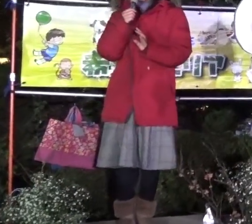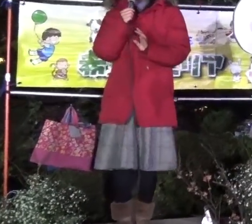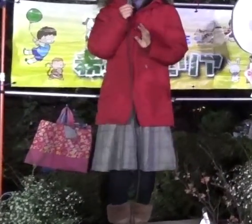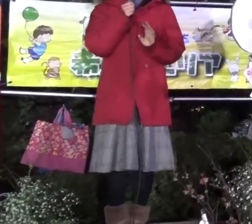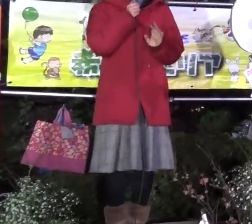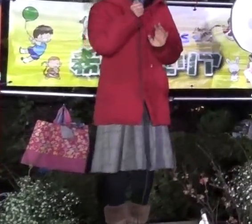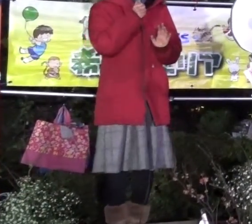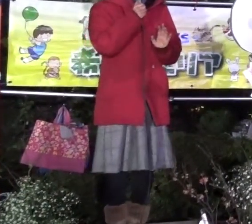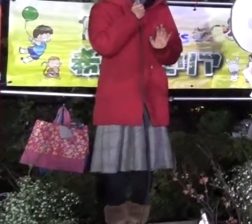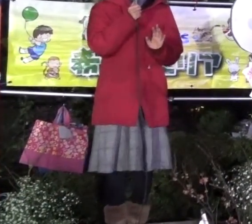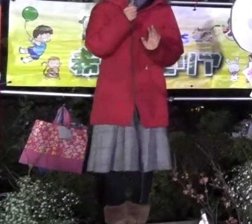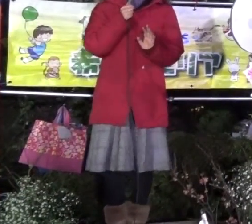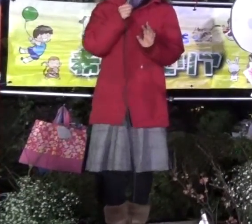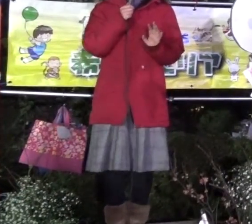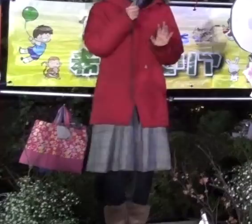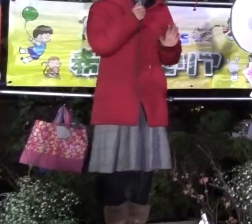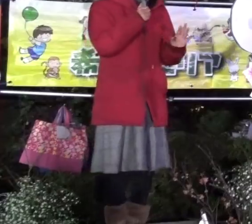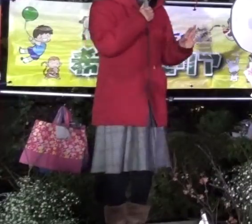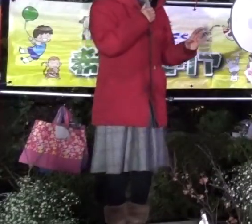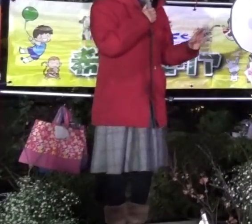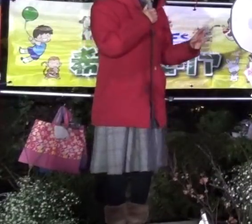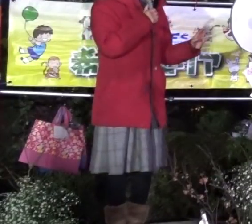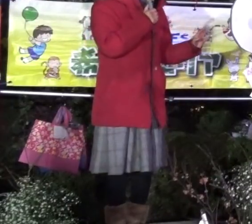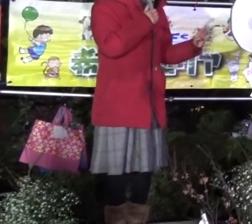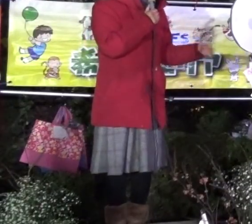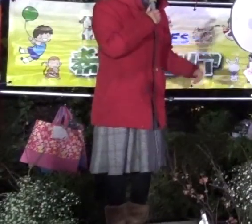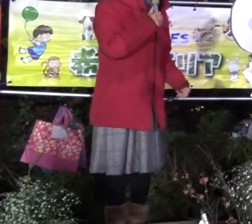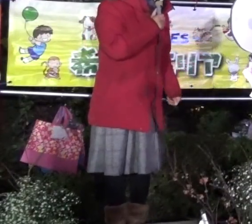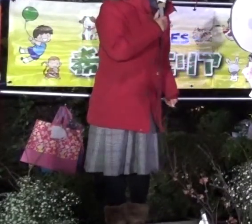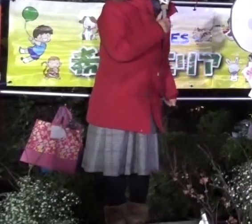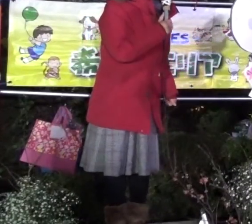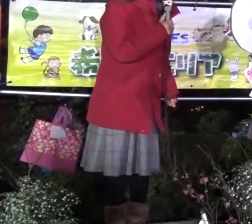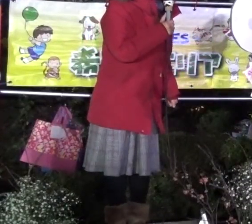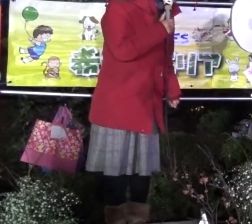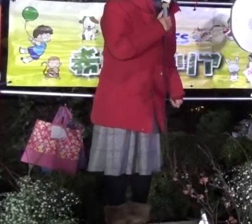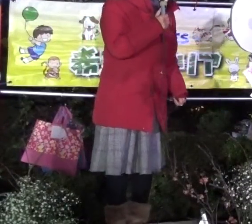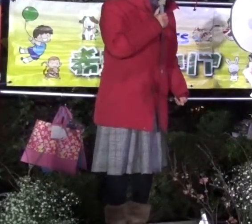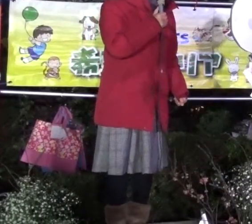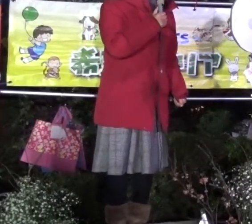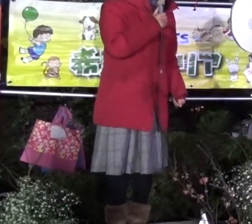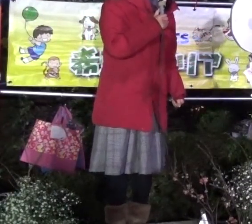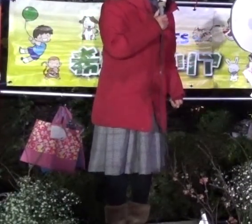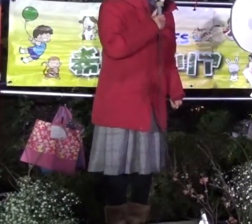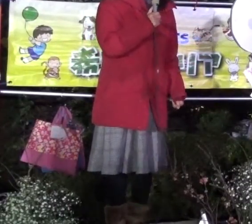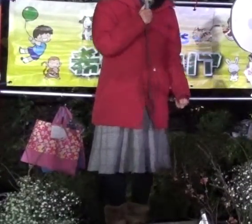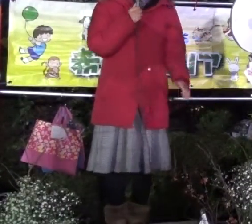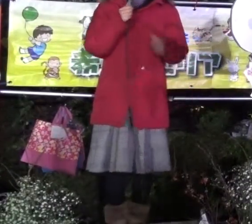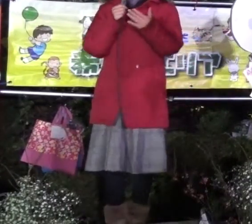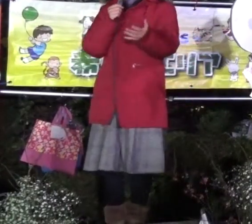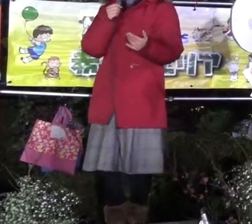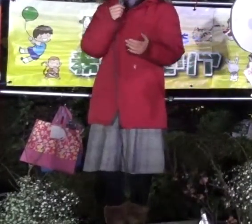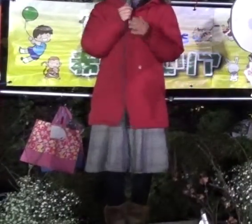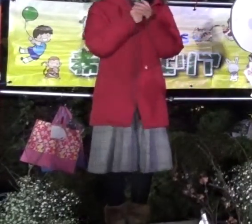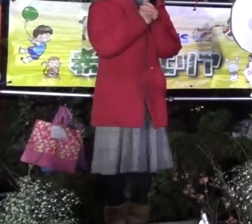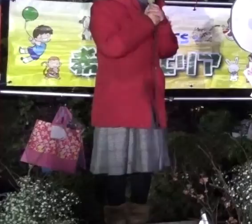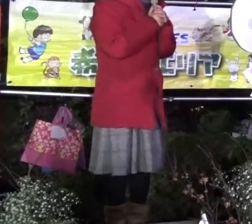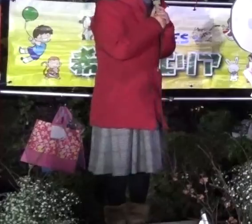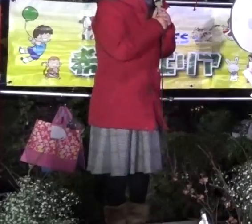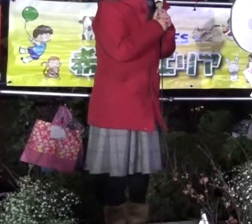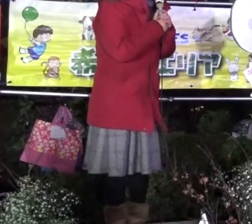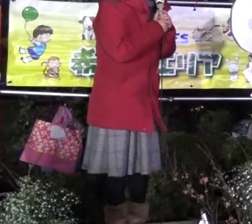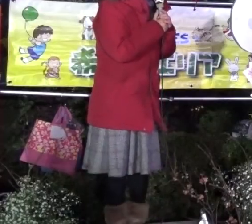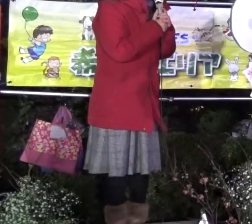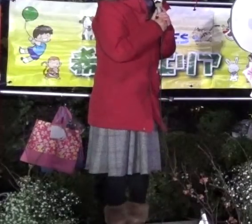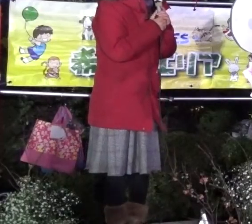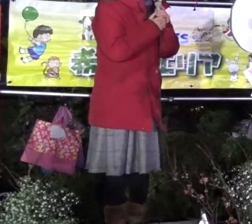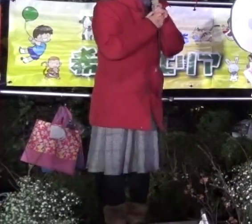今後ねサプライズでなんかやりたいなって思った時に ね、どうやってみんなにお知らせしよう